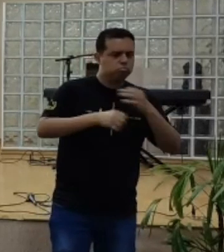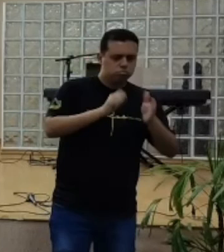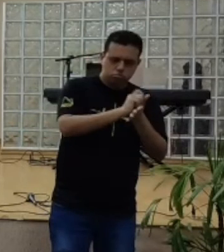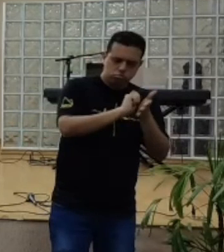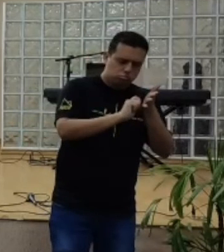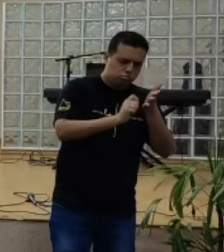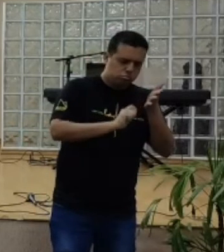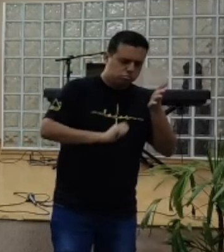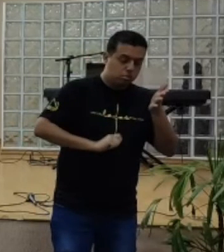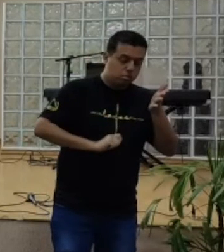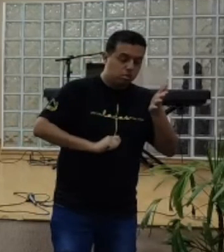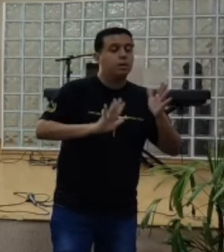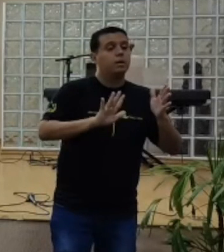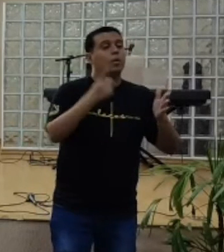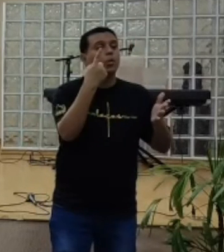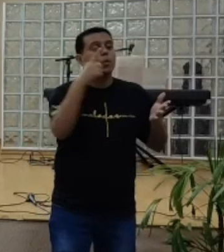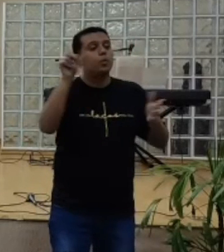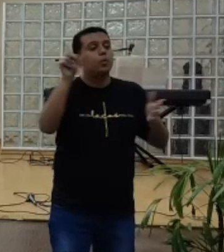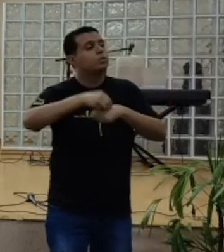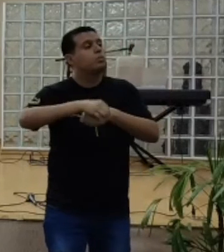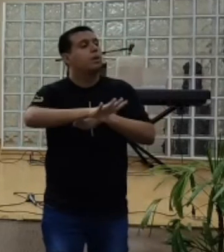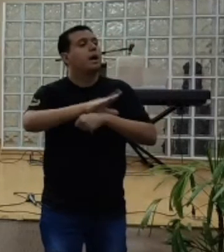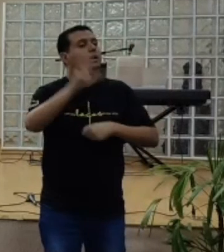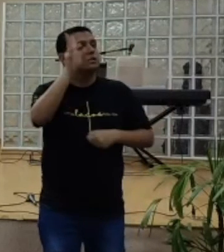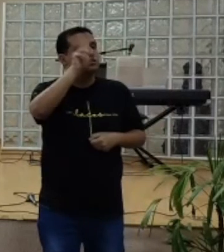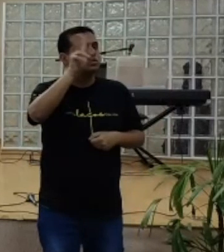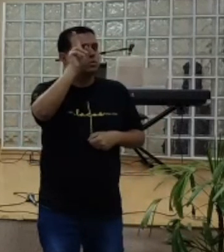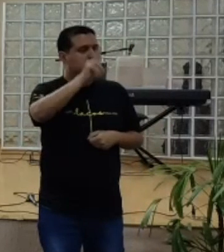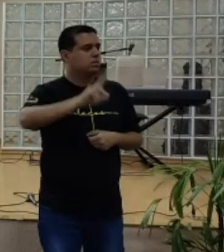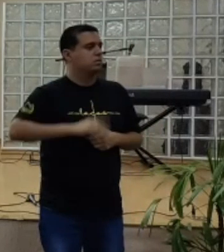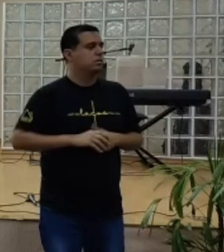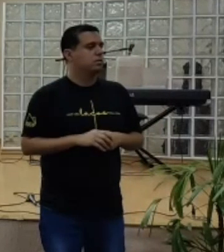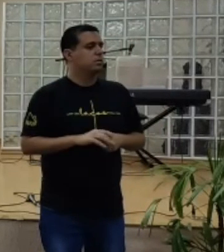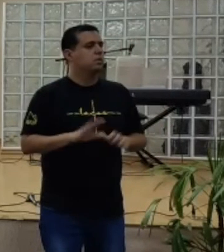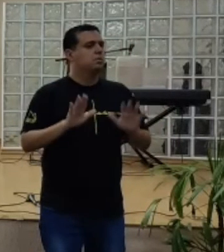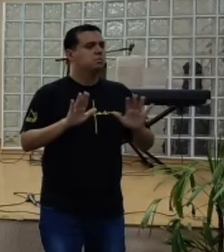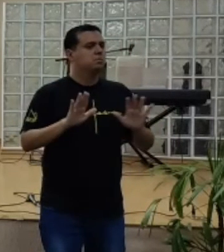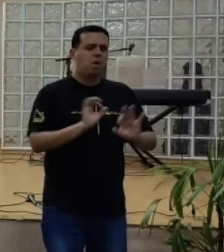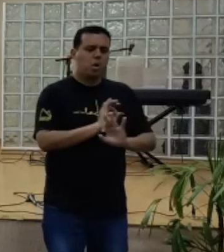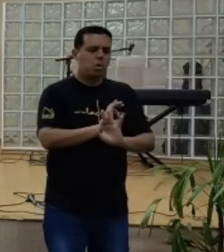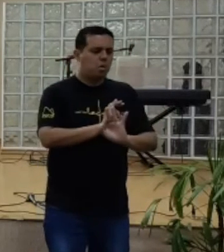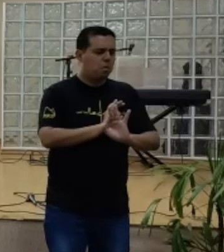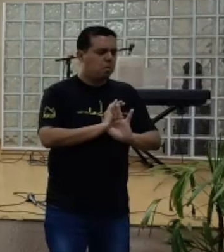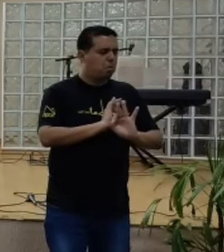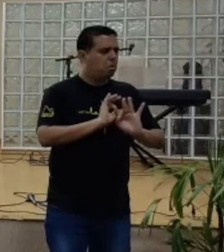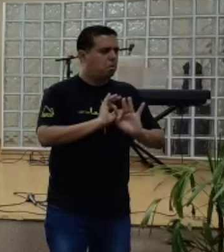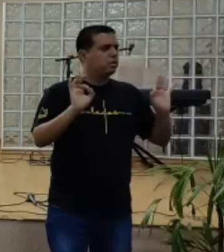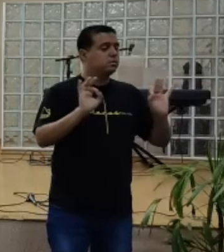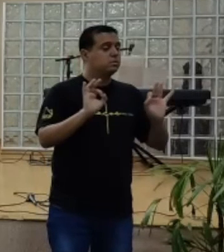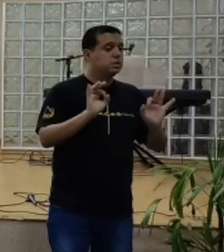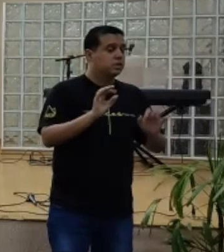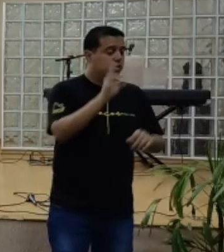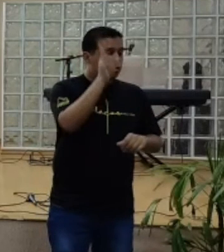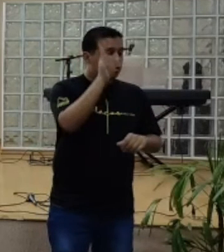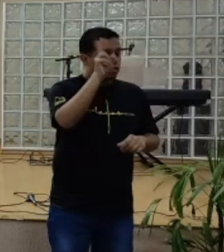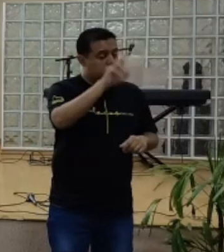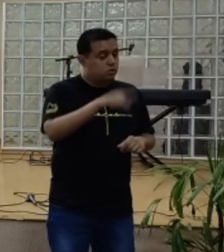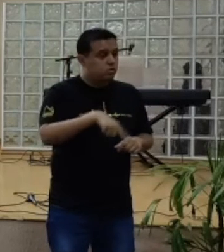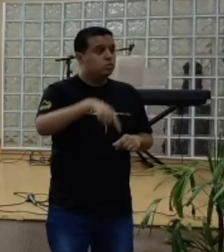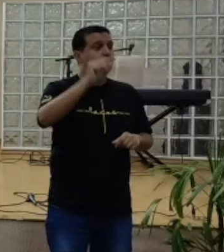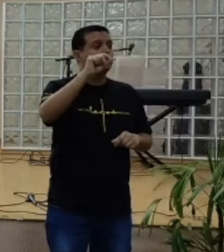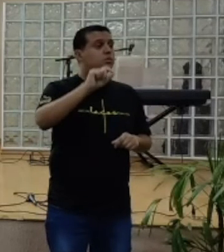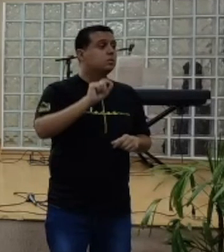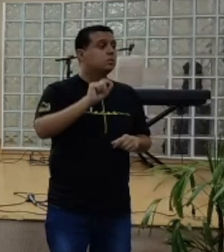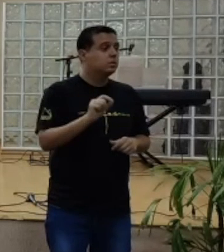que inspirado, mas caprichoso nas escolhas. Ele vai escolher uma história em